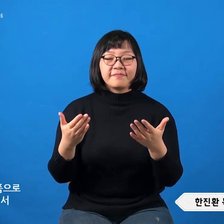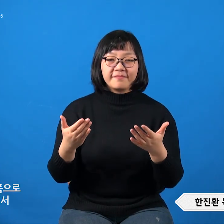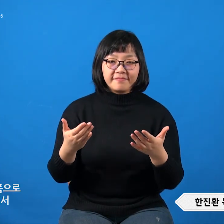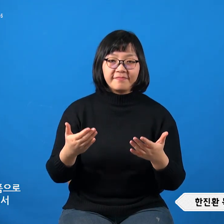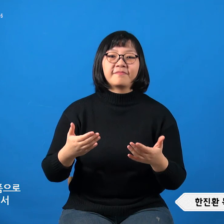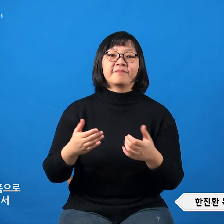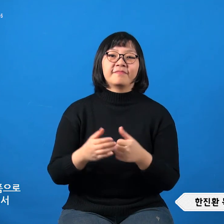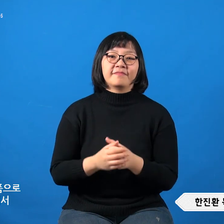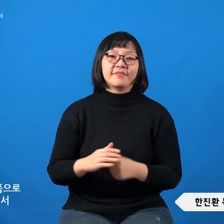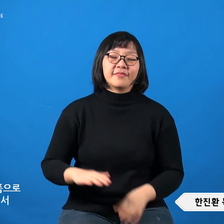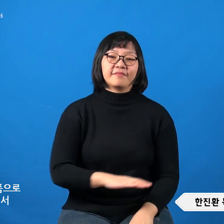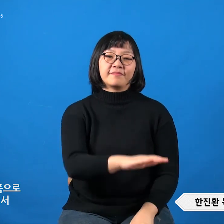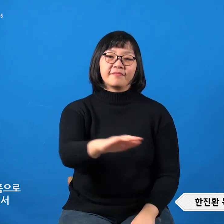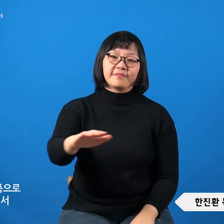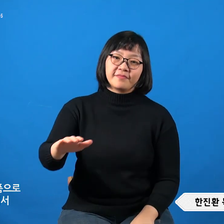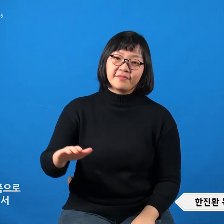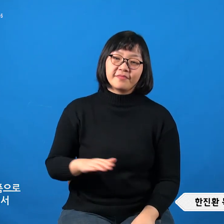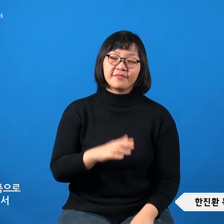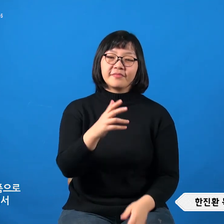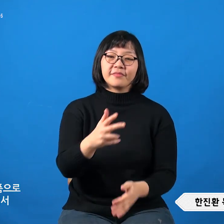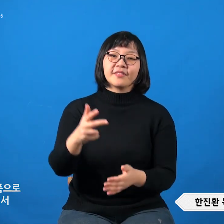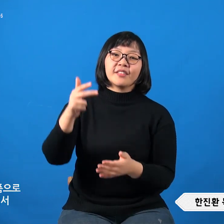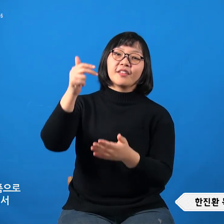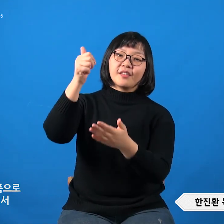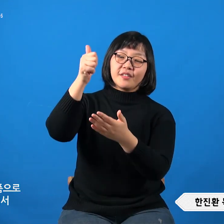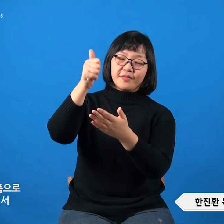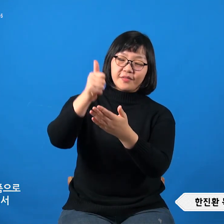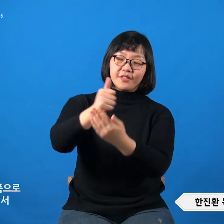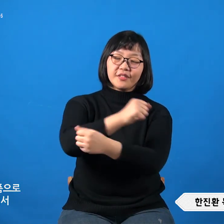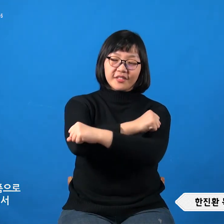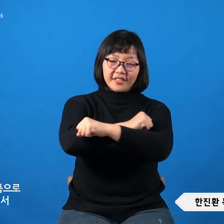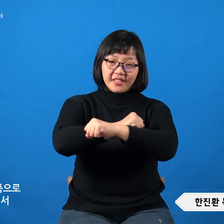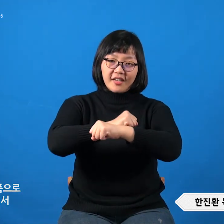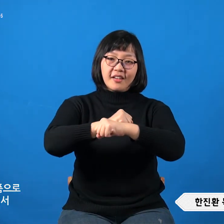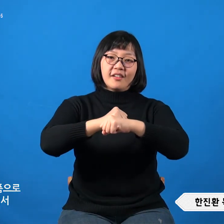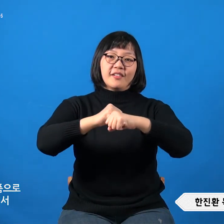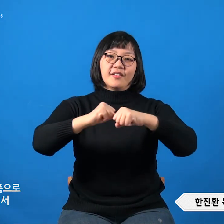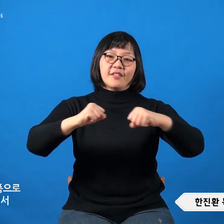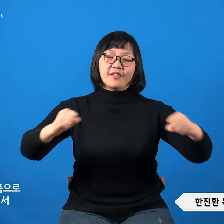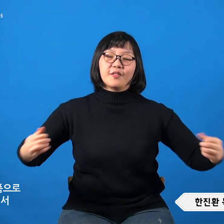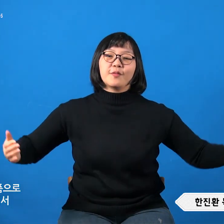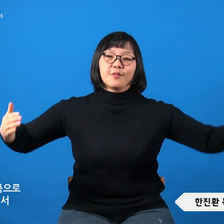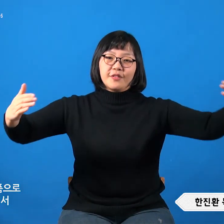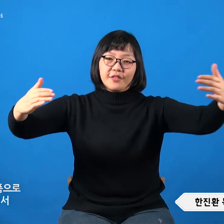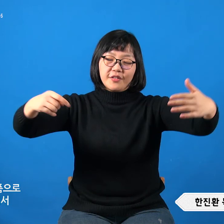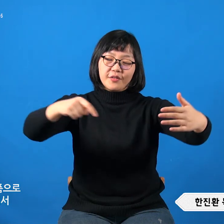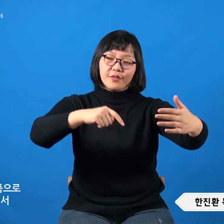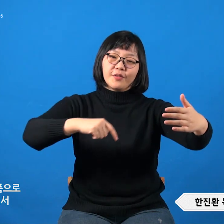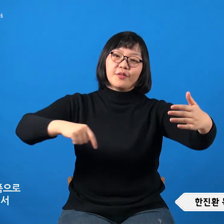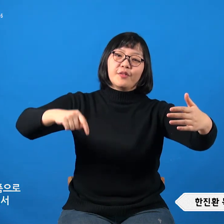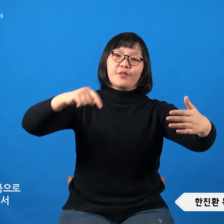주시는 우리 주의 넓은